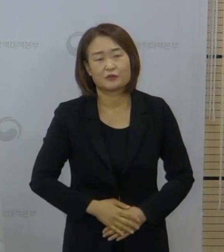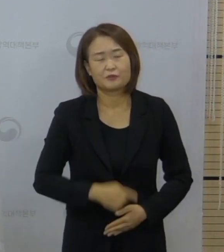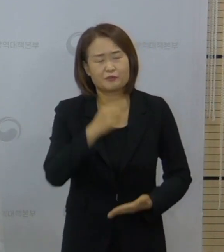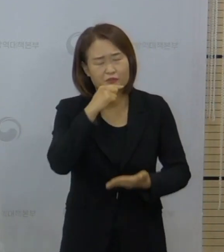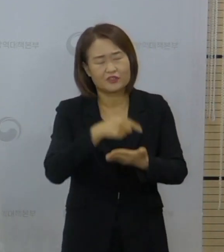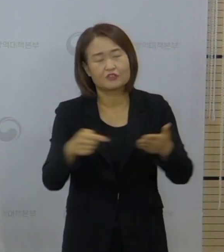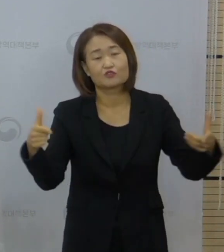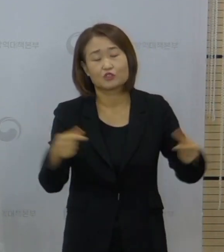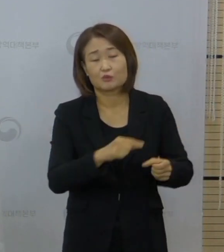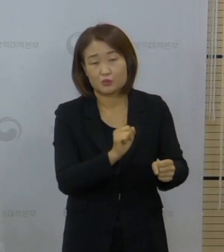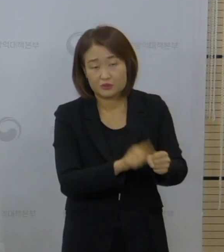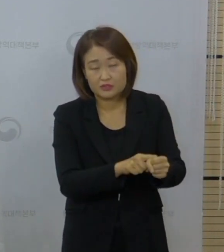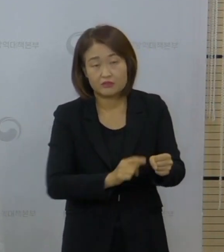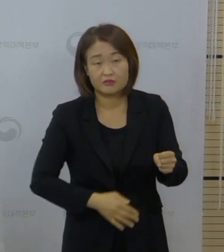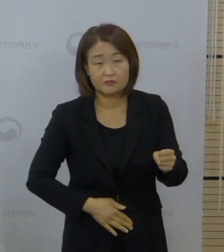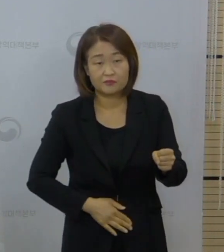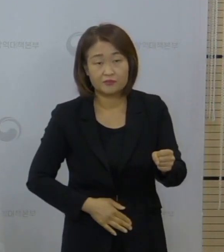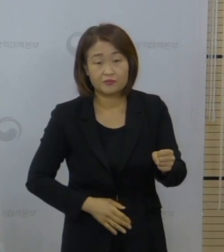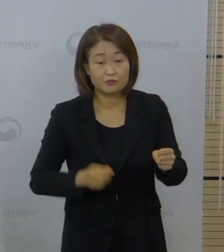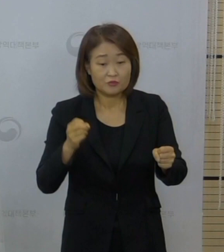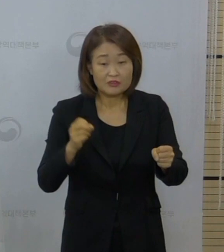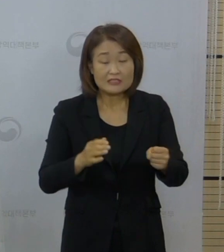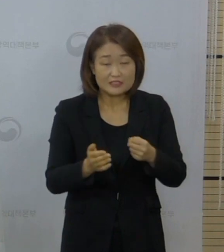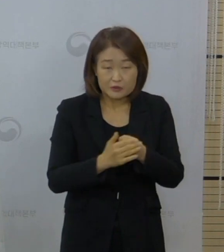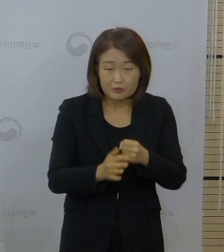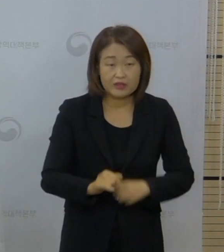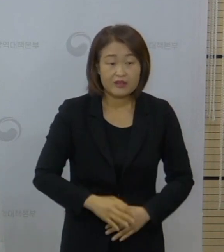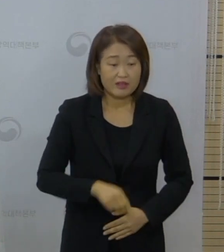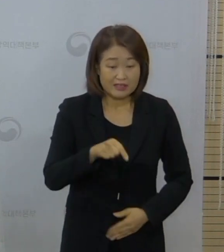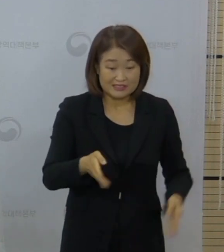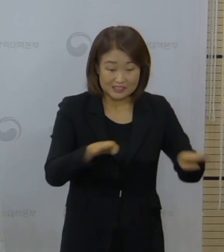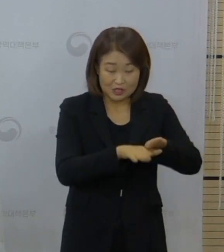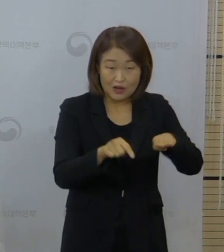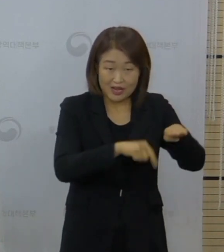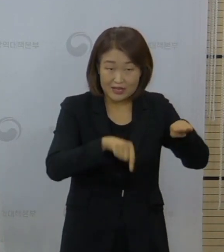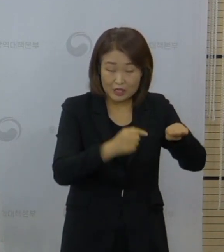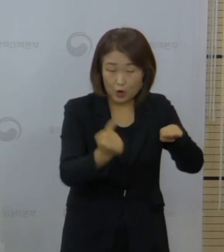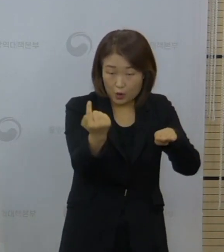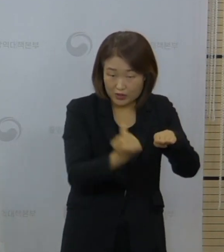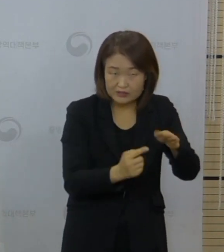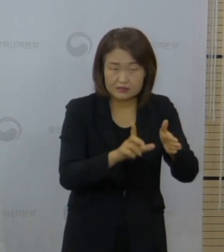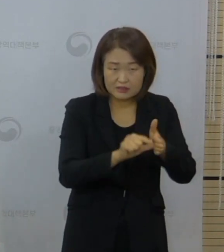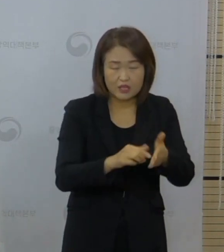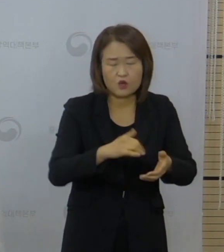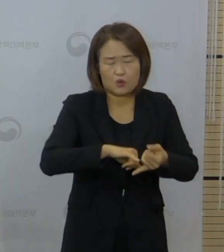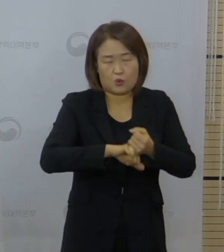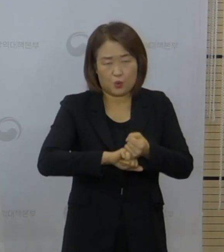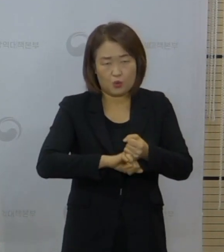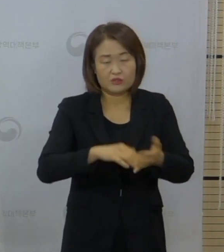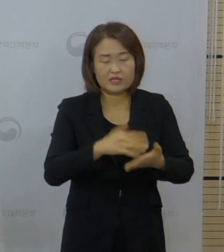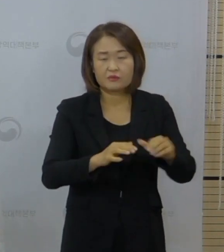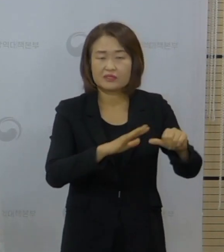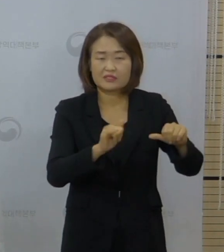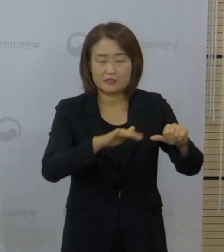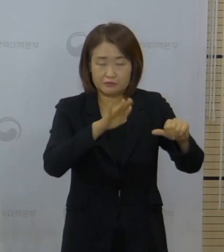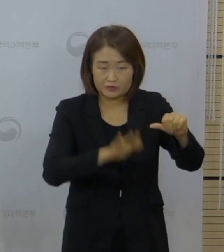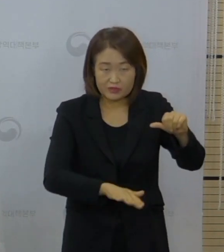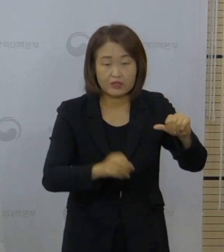운영 재개 시설이 사업주와 이용자는 입장 인원 제한, 마스크 상시